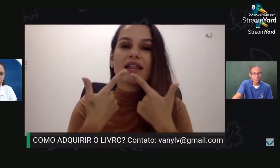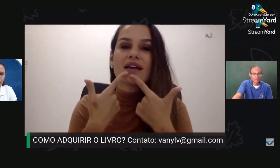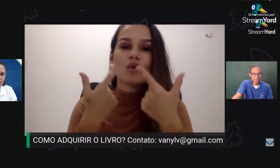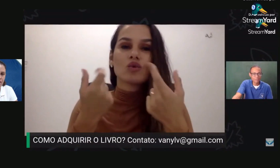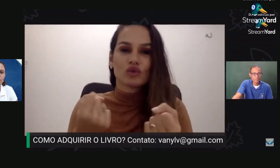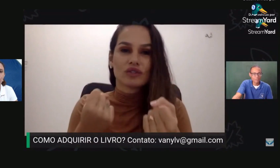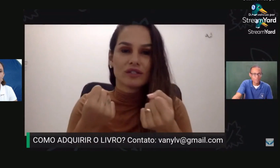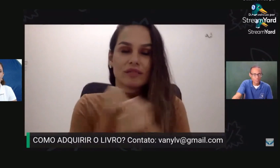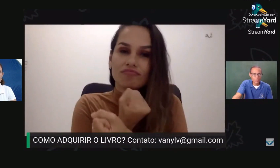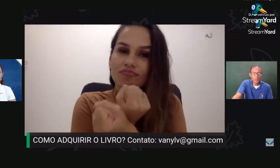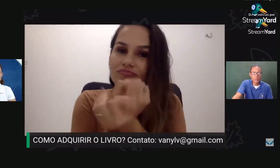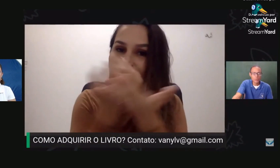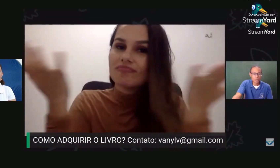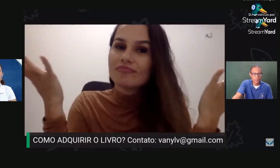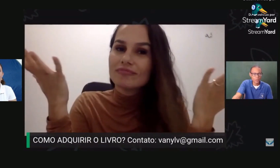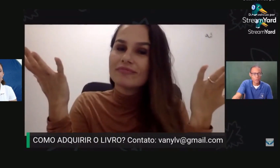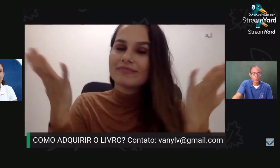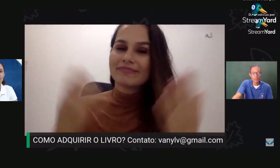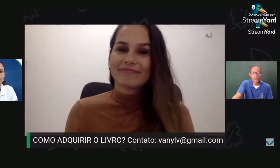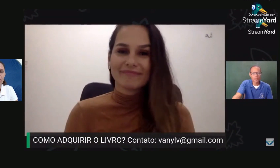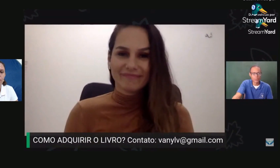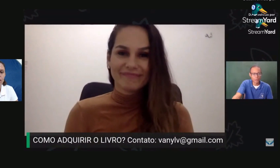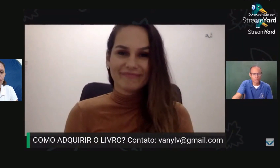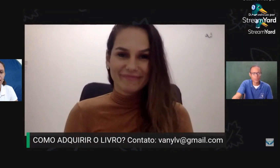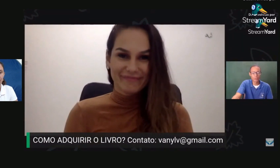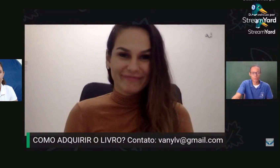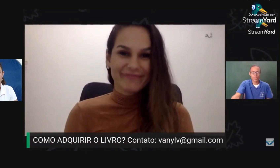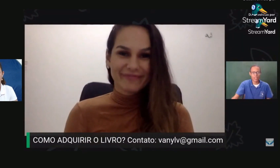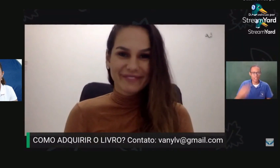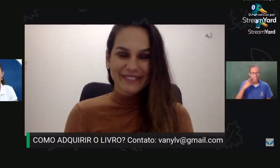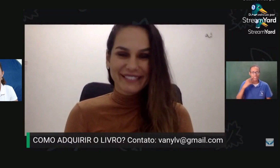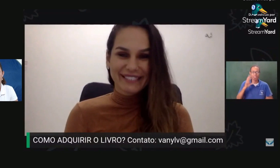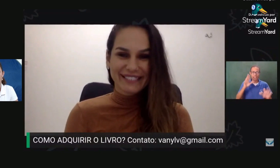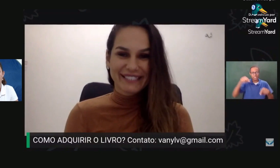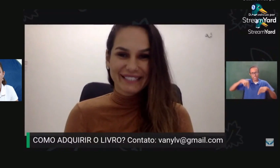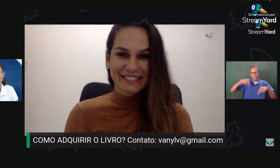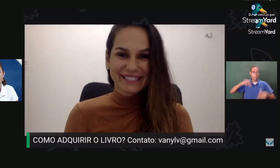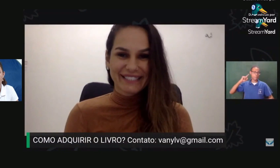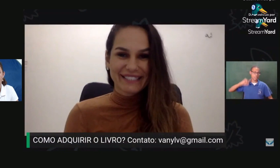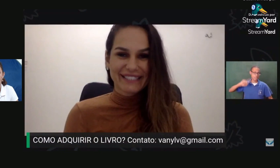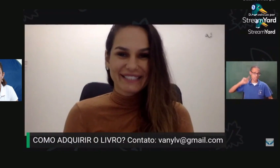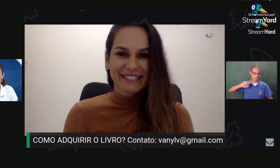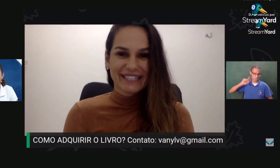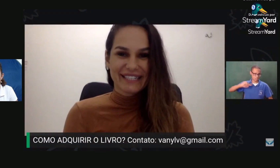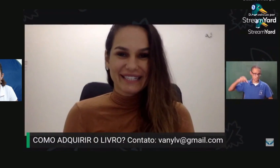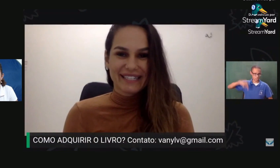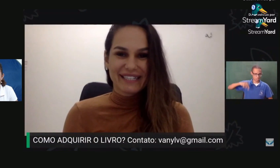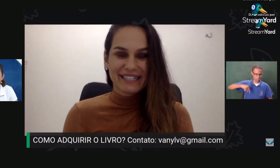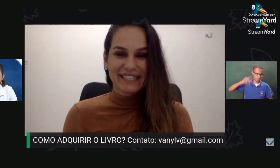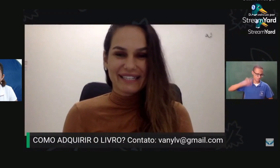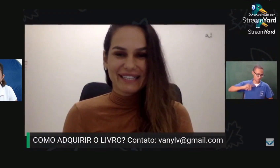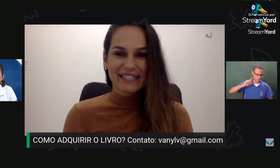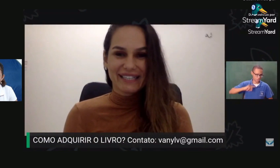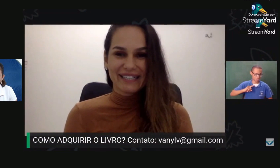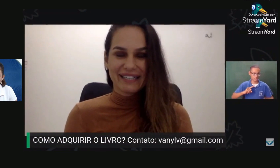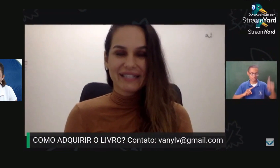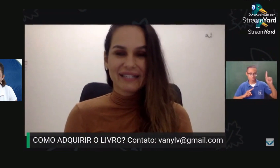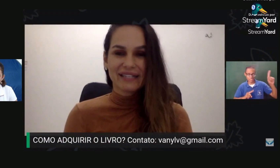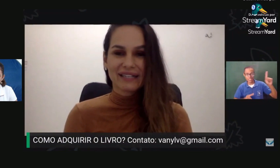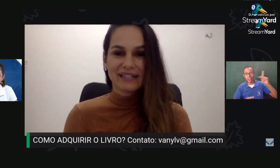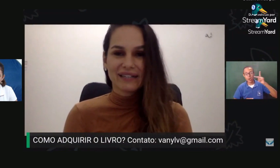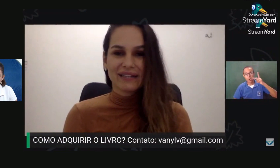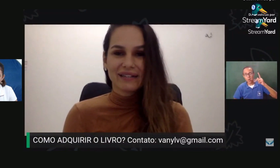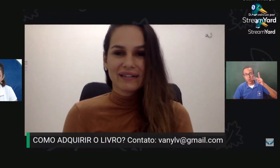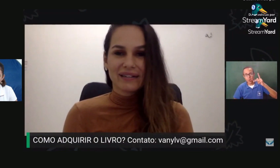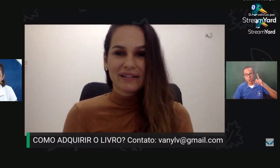tenho vontade, sim, de mostrar essa variação linguística através do livro, mas é um caminho árduo. Bom, aqui em